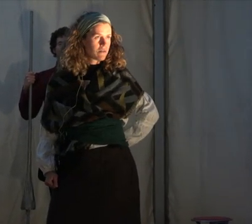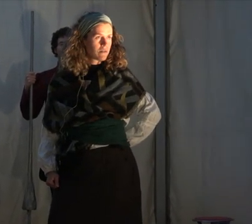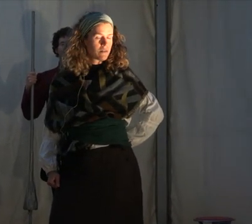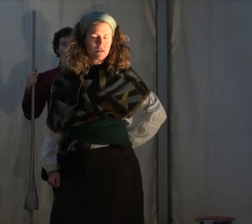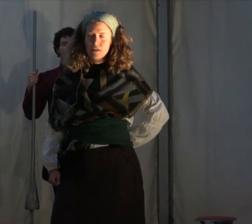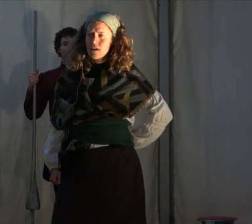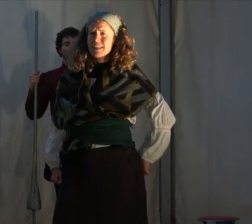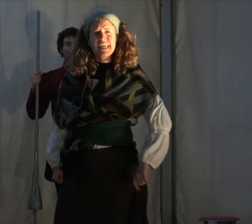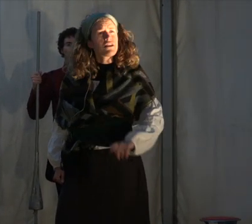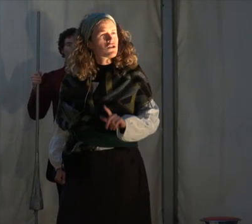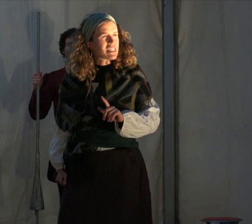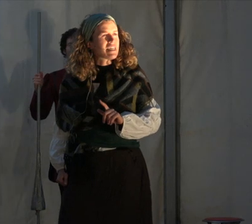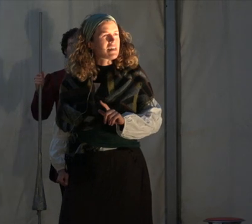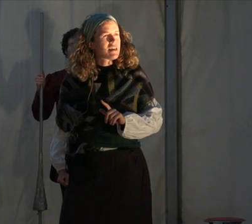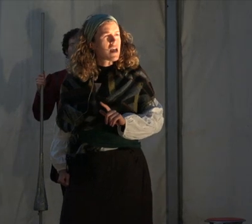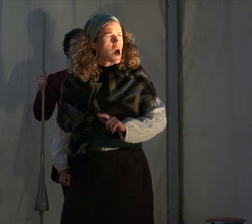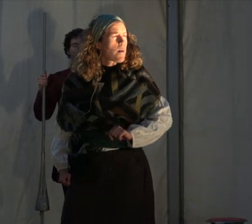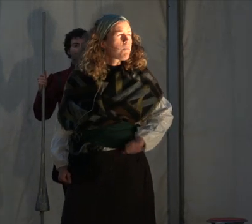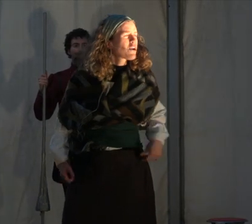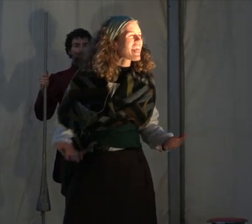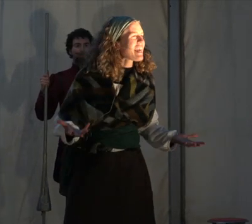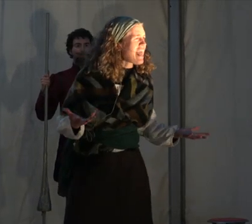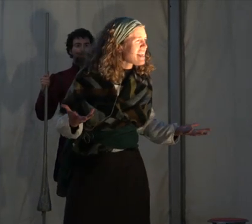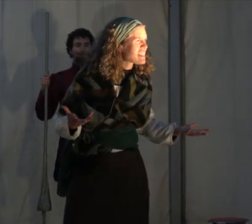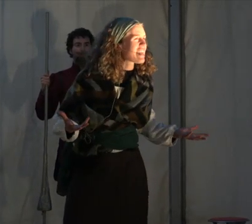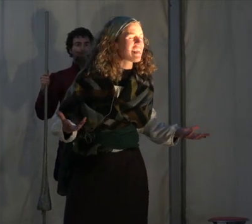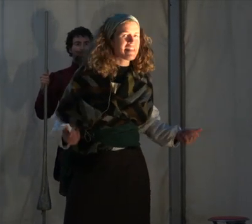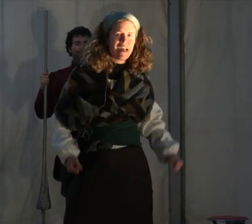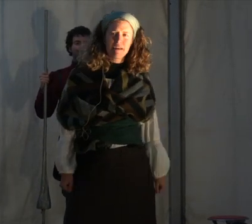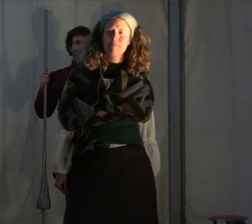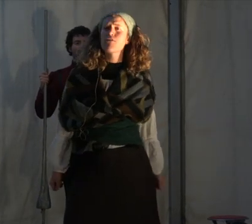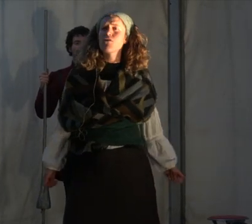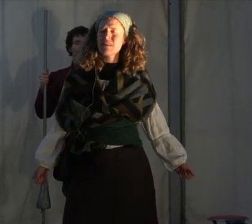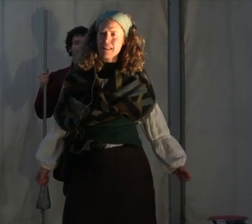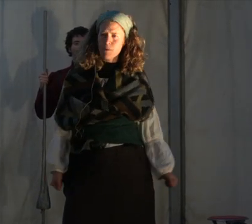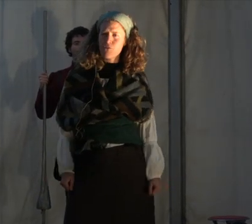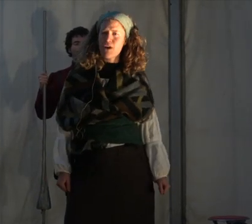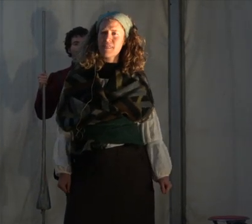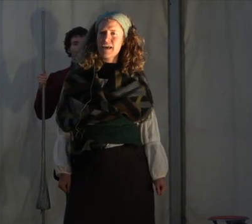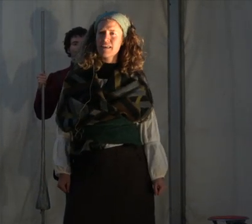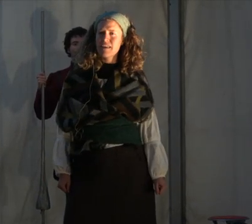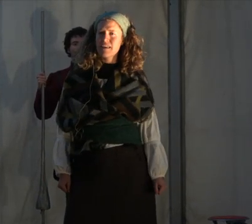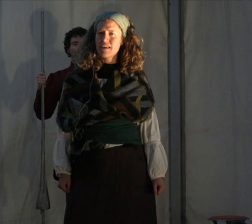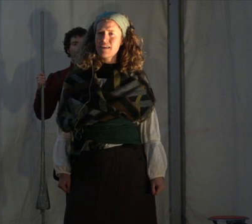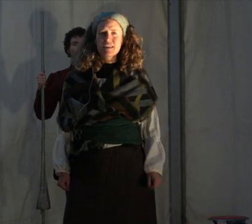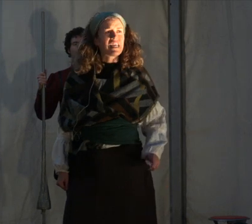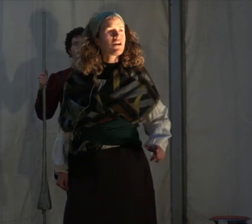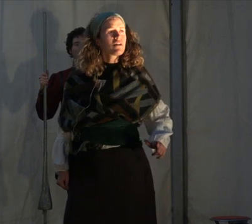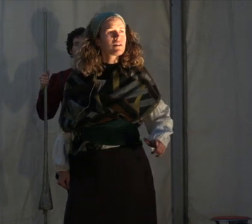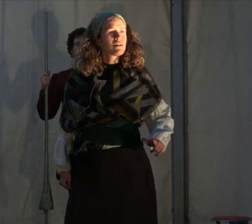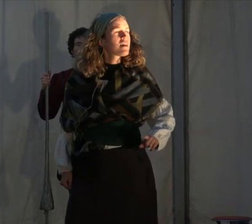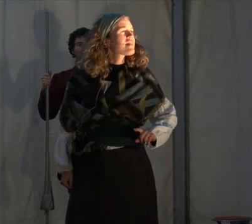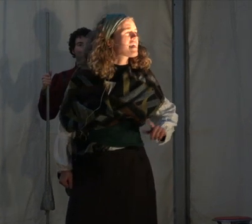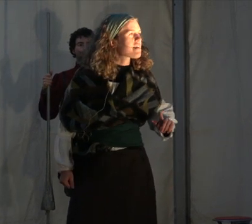forzoso. Siendo esto así, ¿por qué queréis que rinda mi voluntad por fuerza? Si